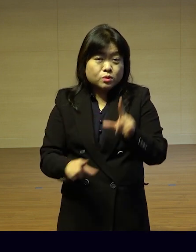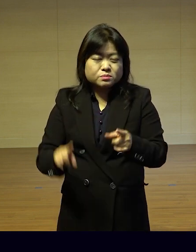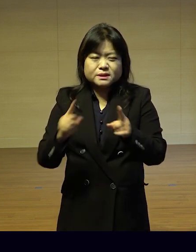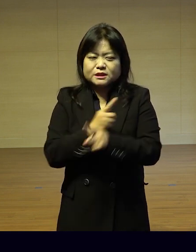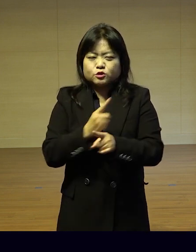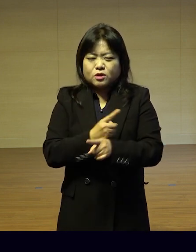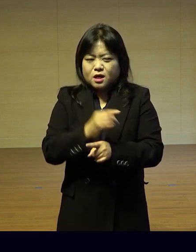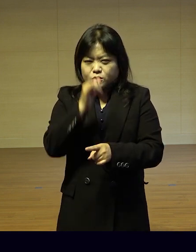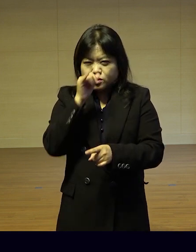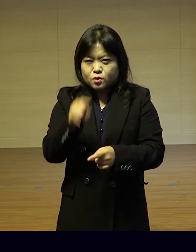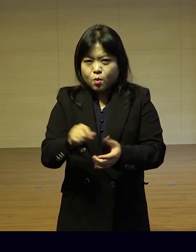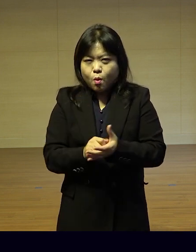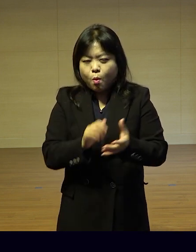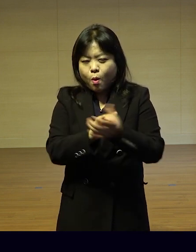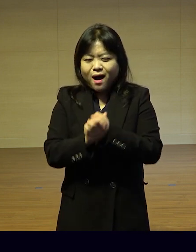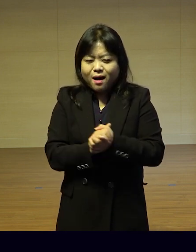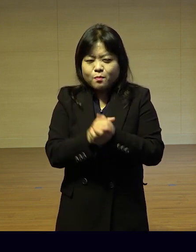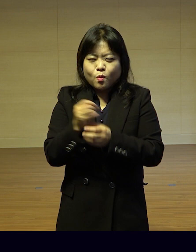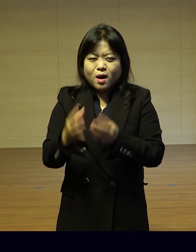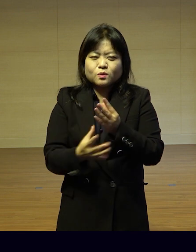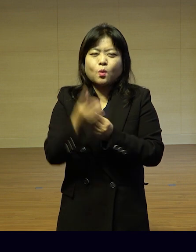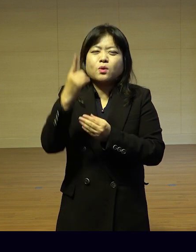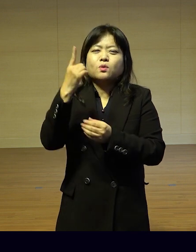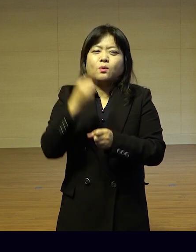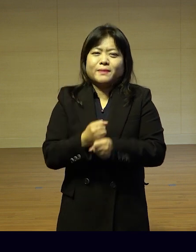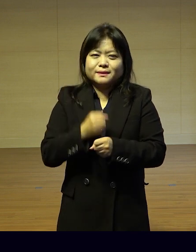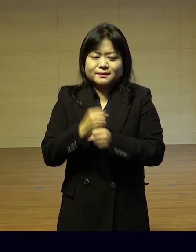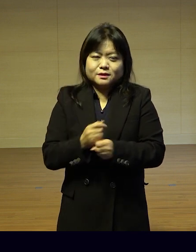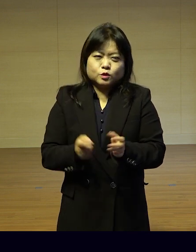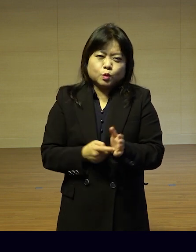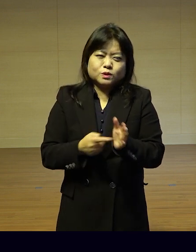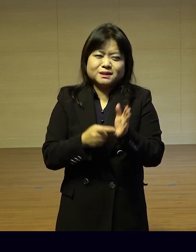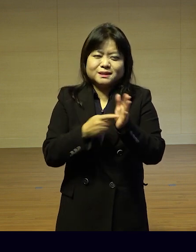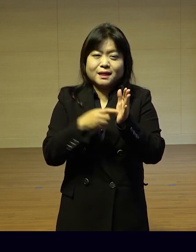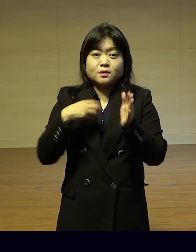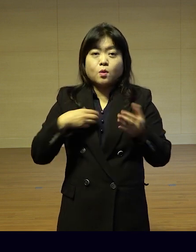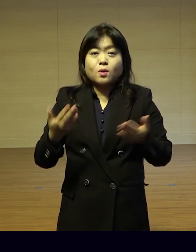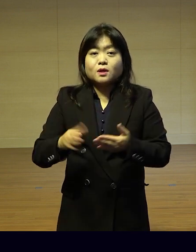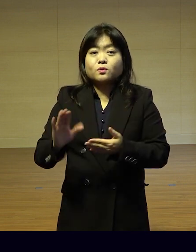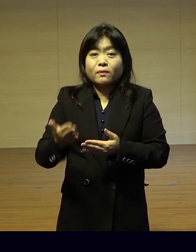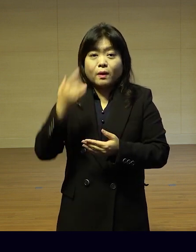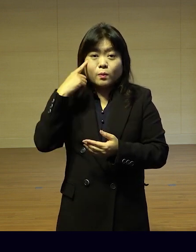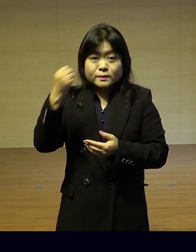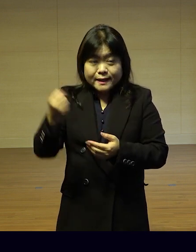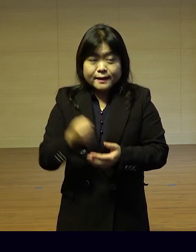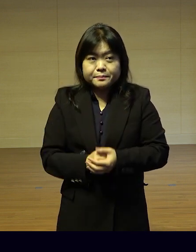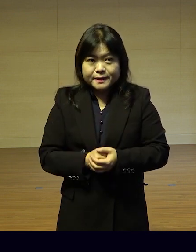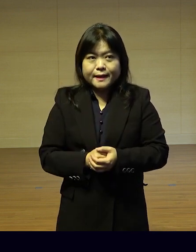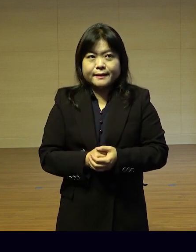있고 화합과 통일로 나아가게 하는 촉진제 역할이 되지 않을까 이렇게 생각합니다.